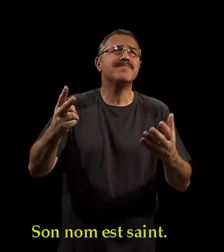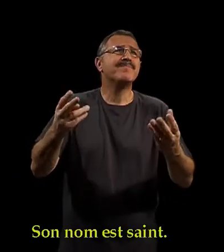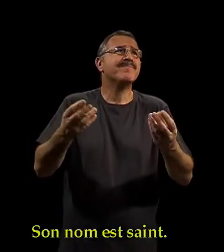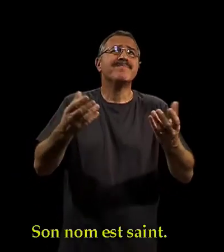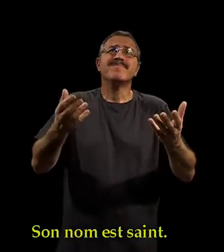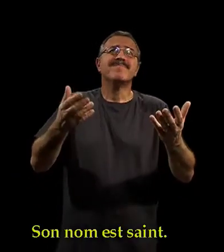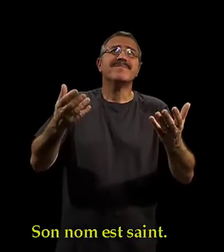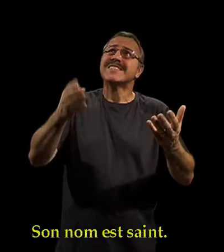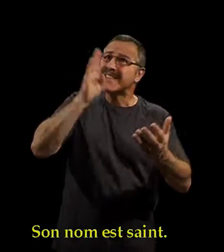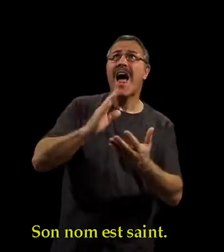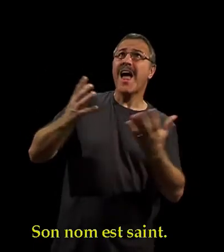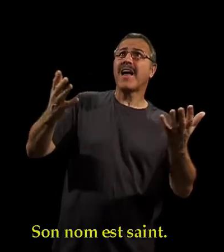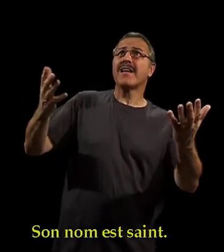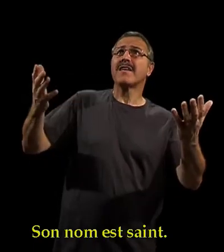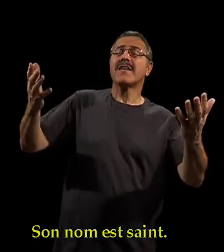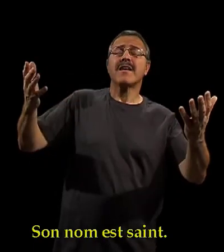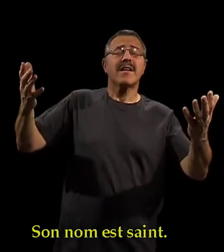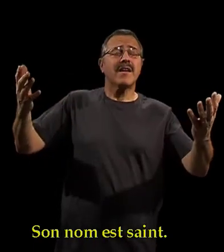Son nom est saint.